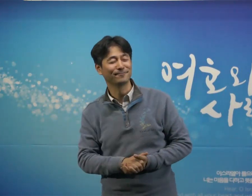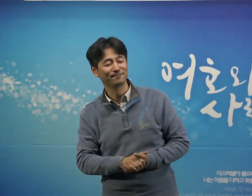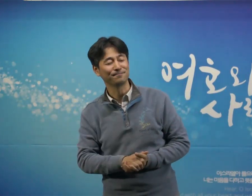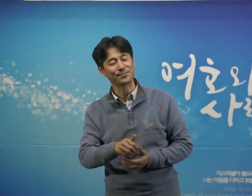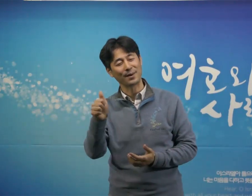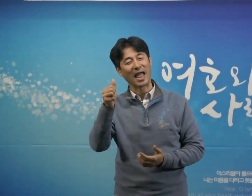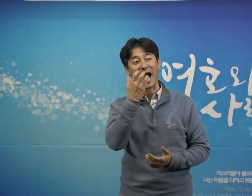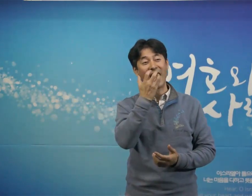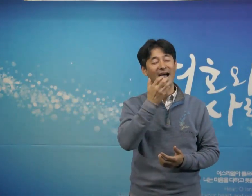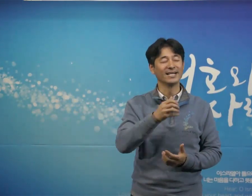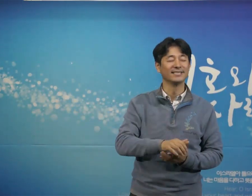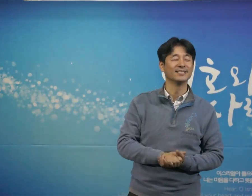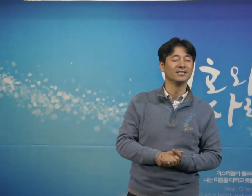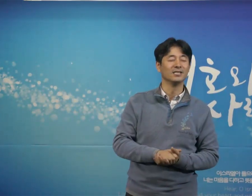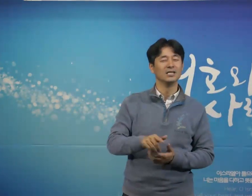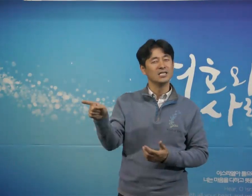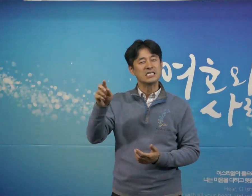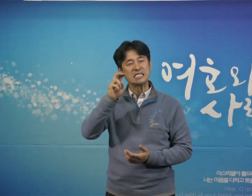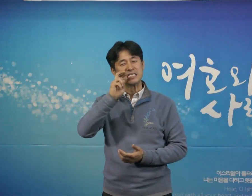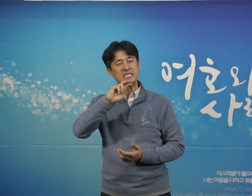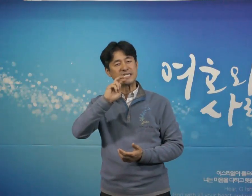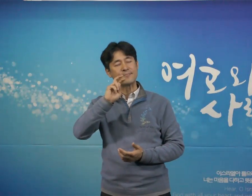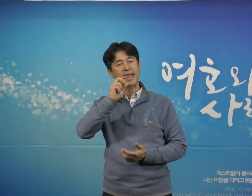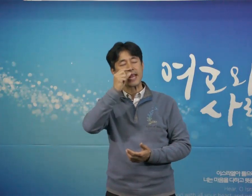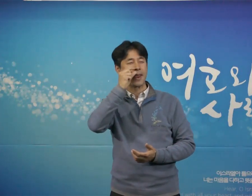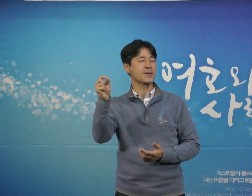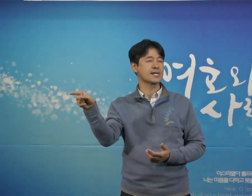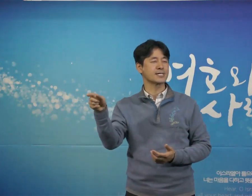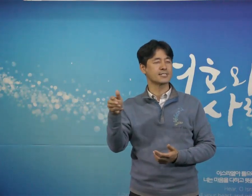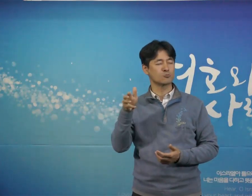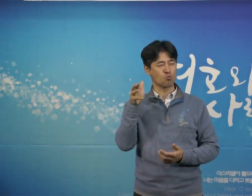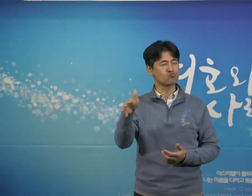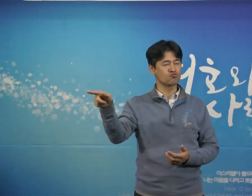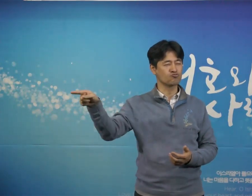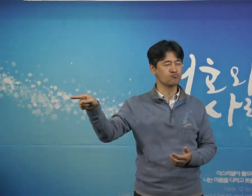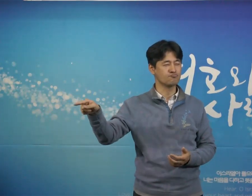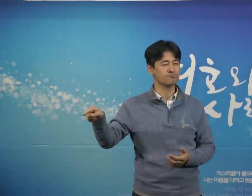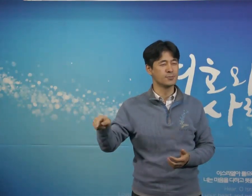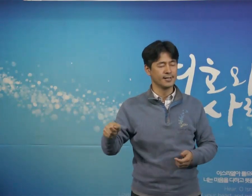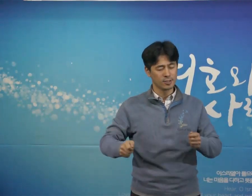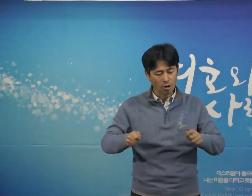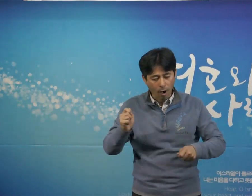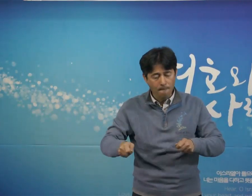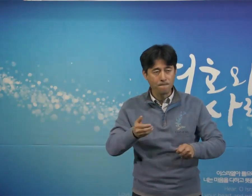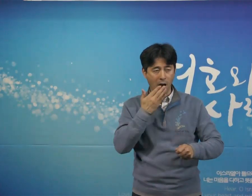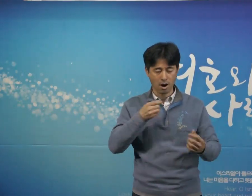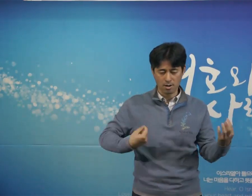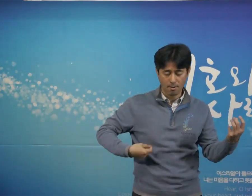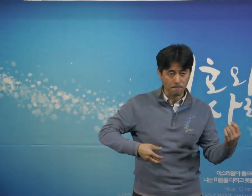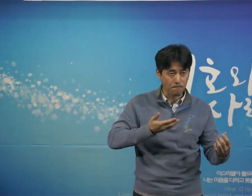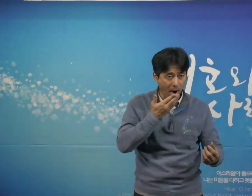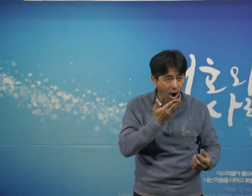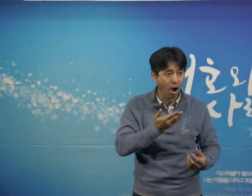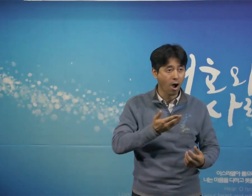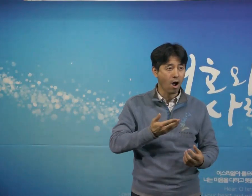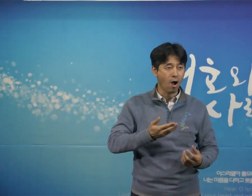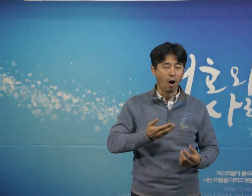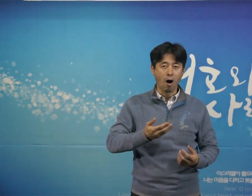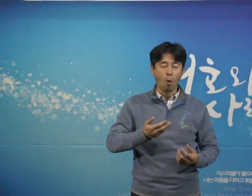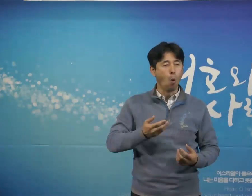예전에 사랑의 음악회 때 같이 찬양했던 집사님께서 음악에 대한 그런 전공자로서 드럼도 또